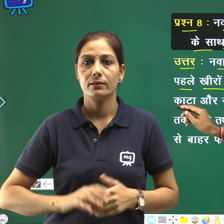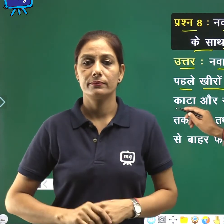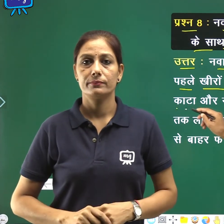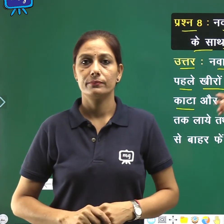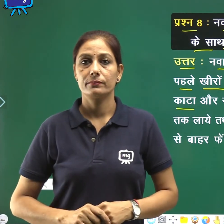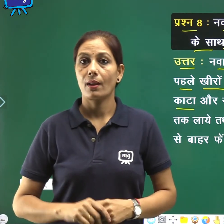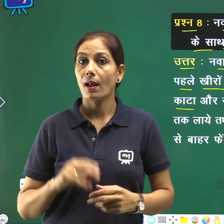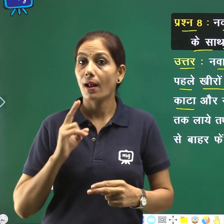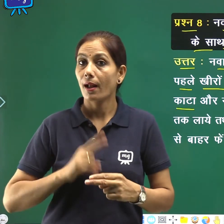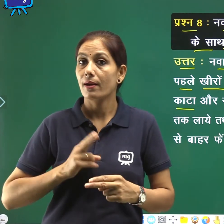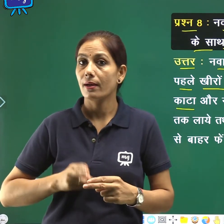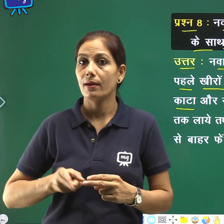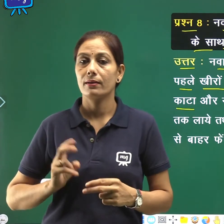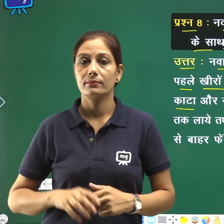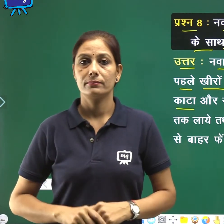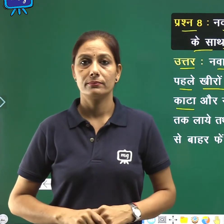काटा